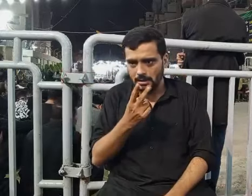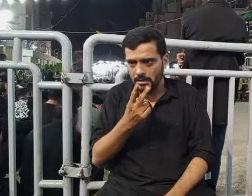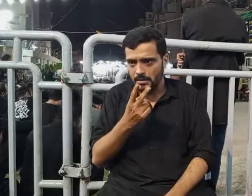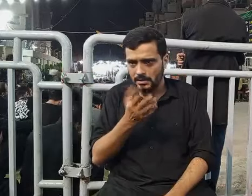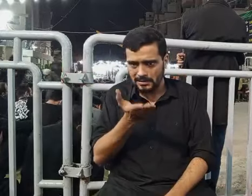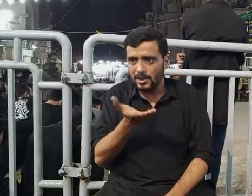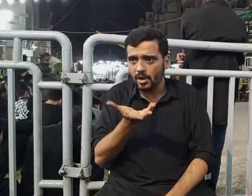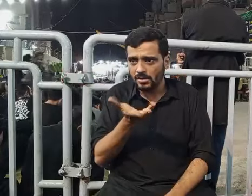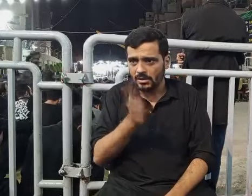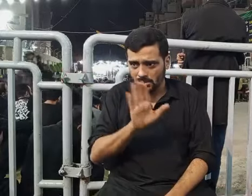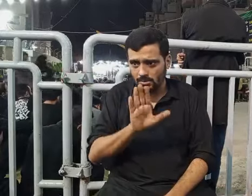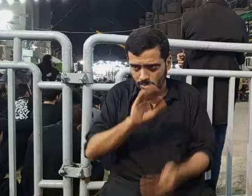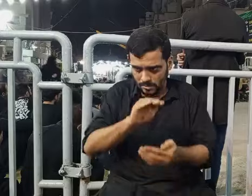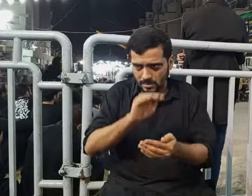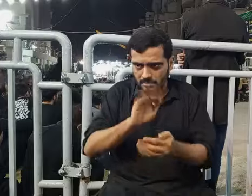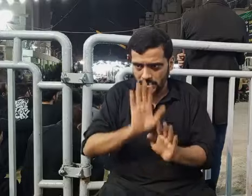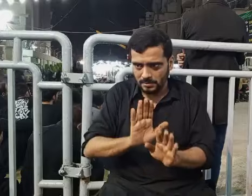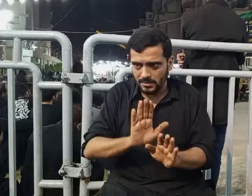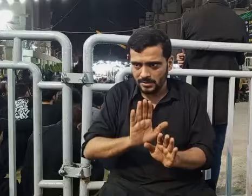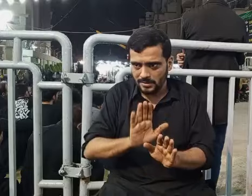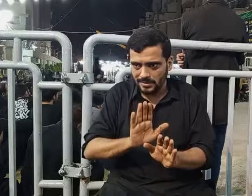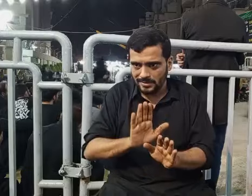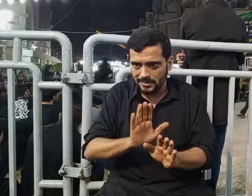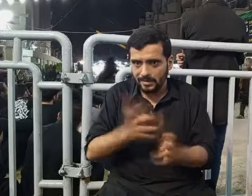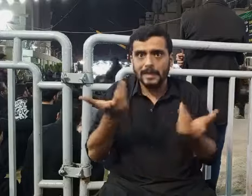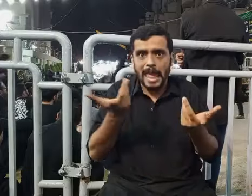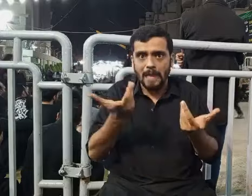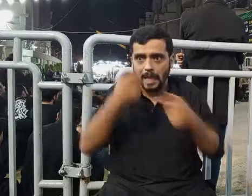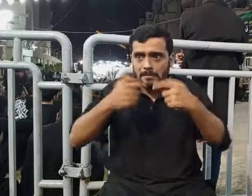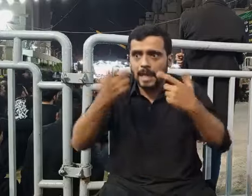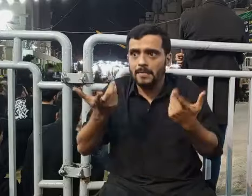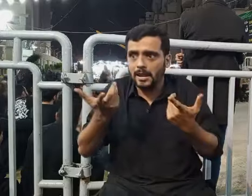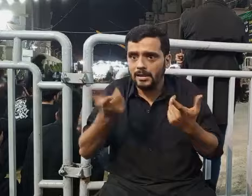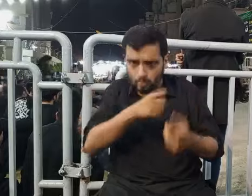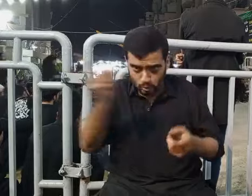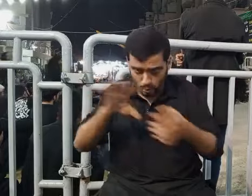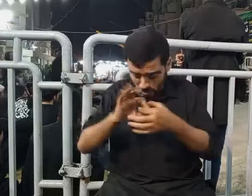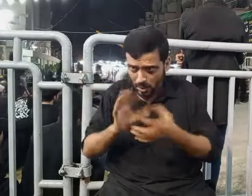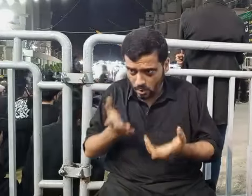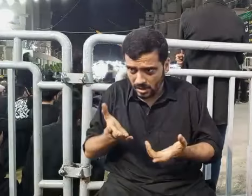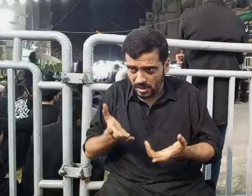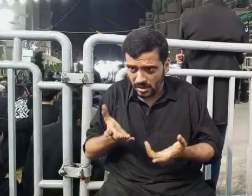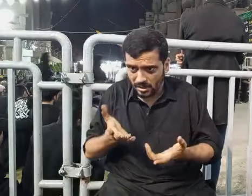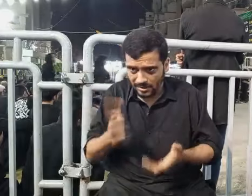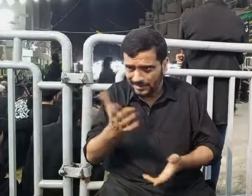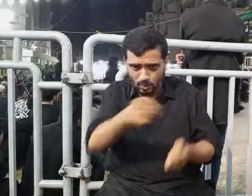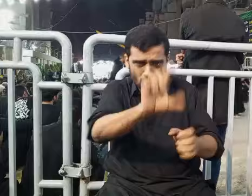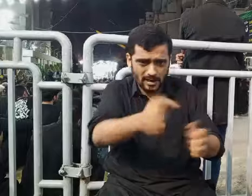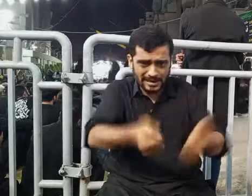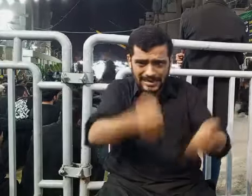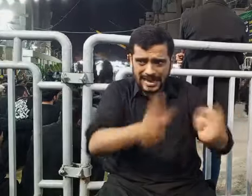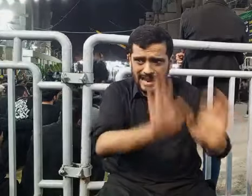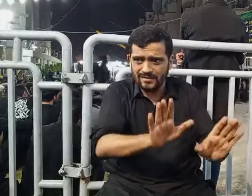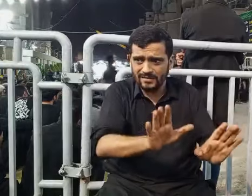ہے، آج تو مولا حسن آئے ہیں مدینہ سے پرسہ لینے کے لیے، اپنے کل بدن کا پرسہ، انتقال شدہ لاش کا پرسہ، باپ کو